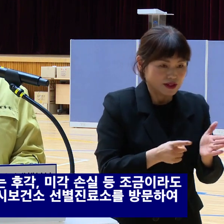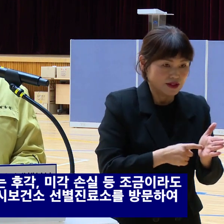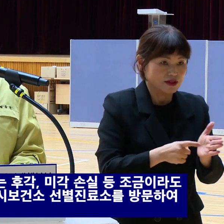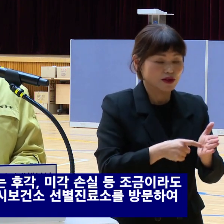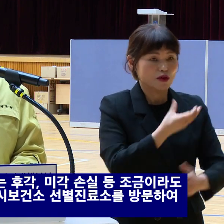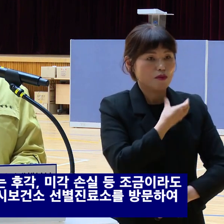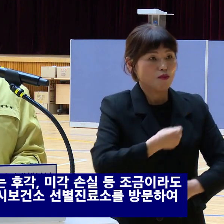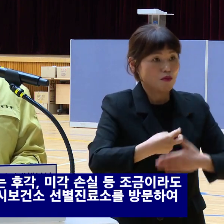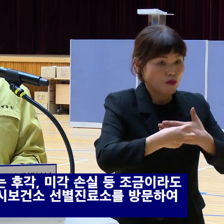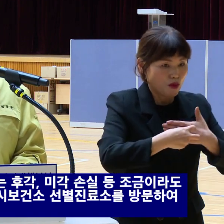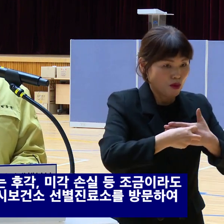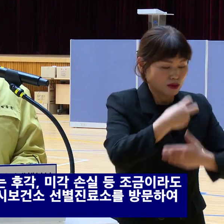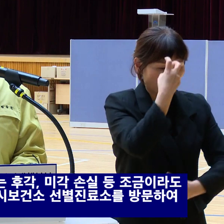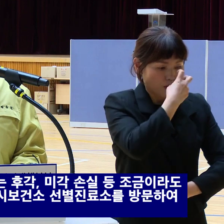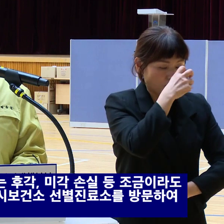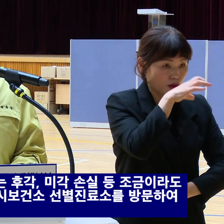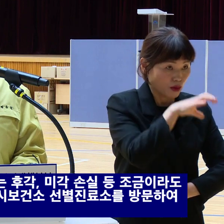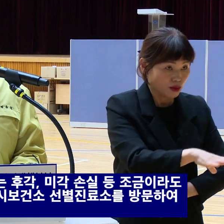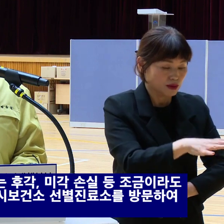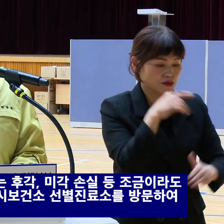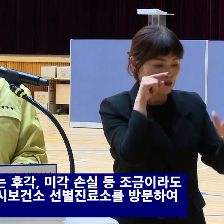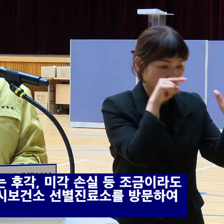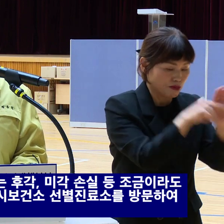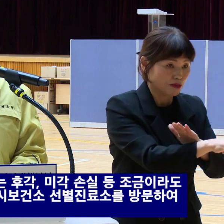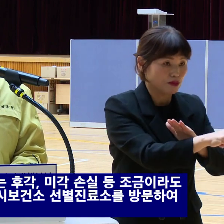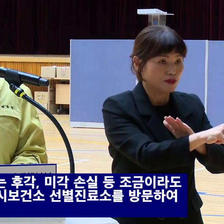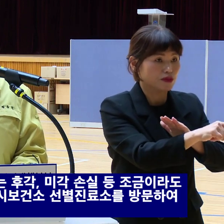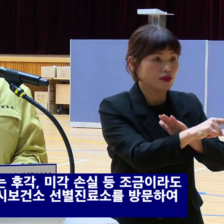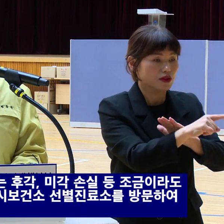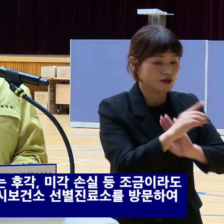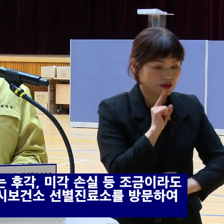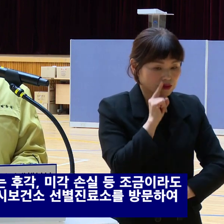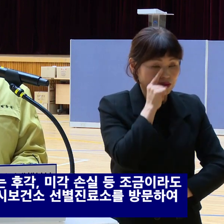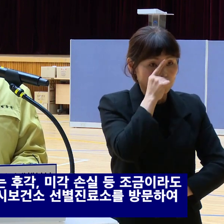있으면 모든 일을 멈추고 반드시 보건소